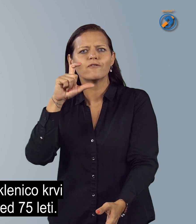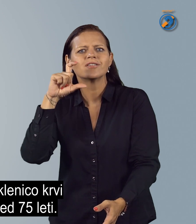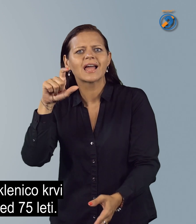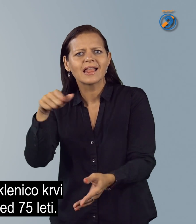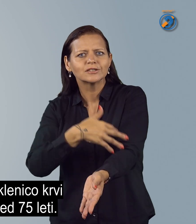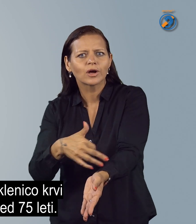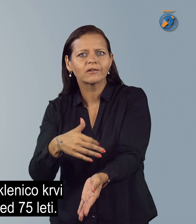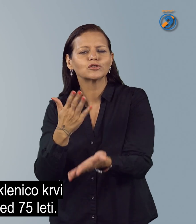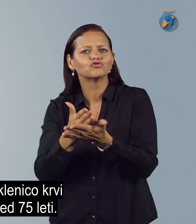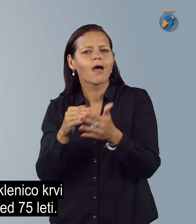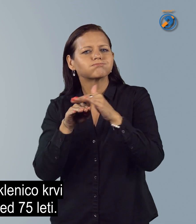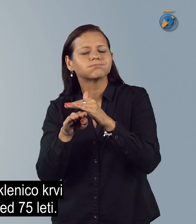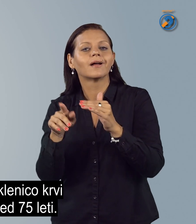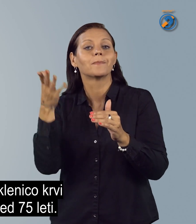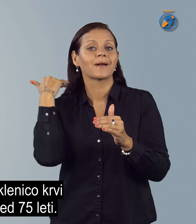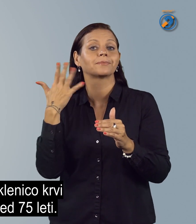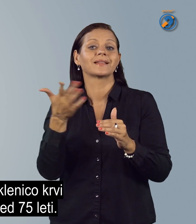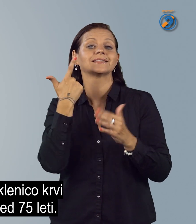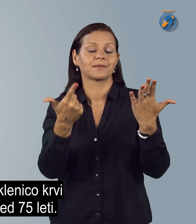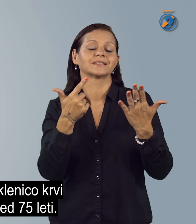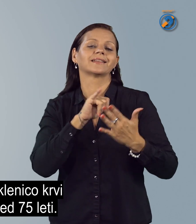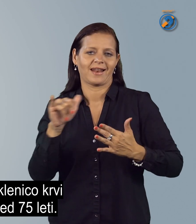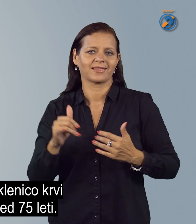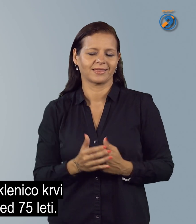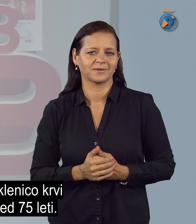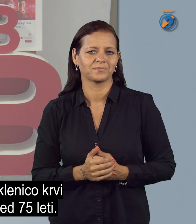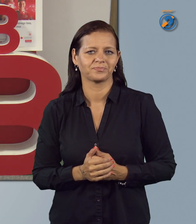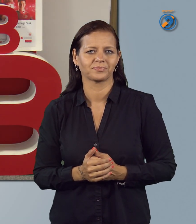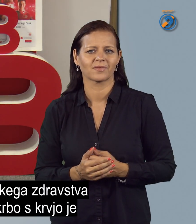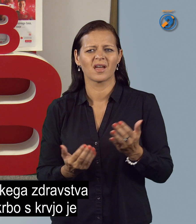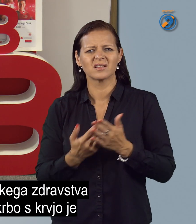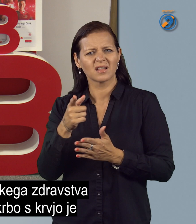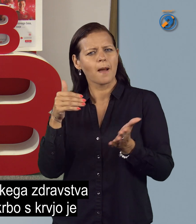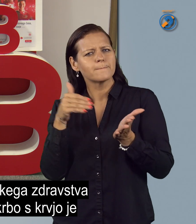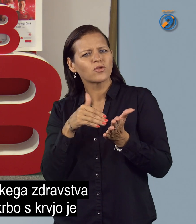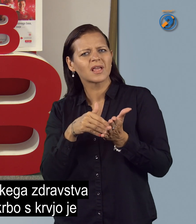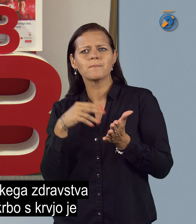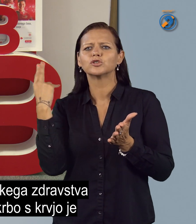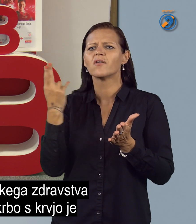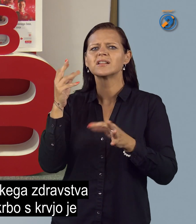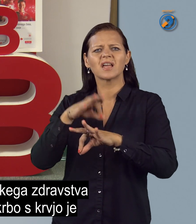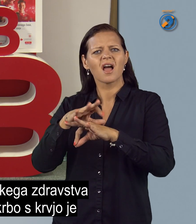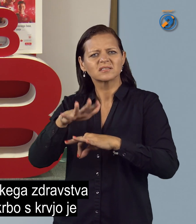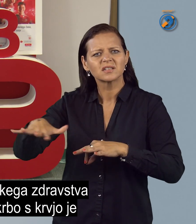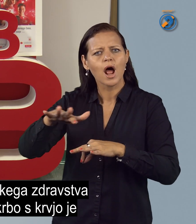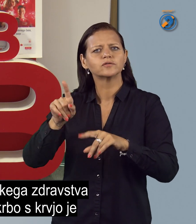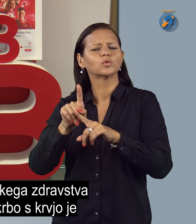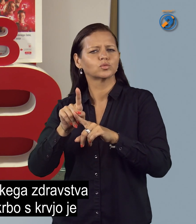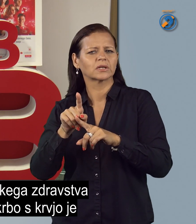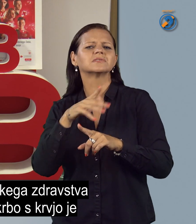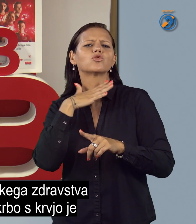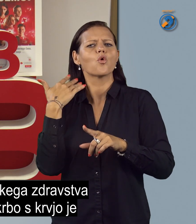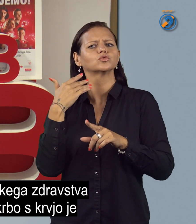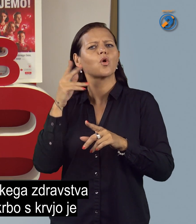prvo steklenico krvi konzervirali pred 75 leti. Za potrebe slovenskega zdravstva